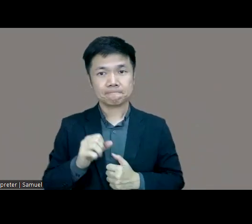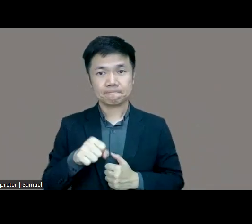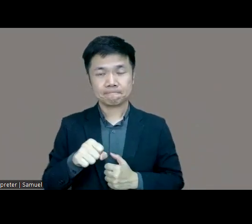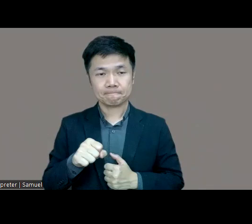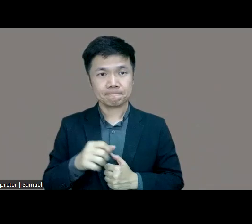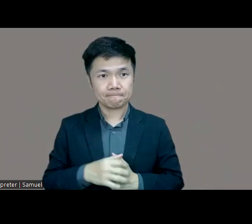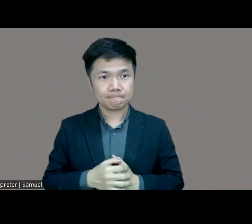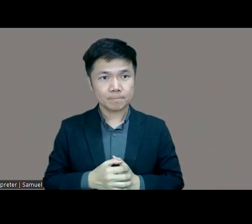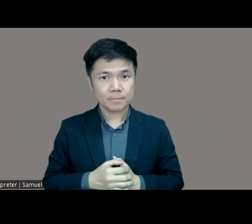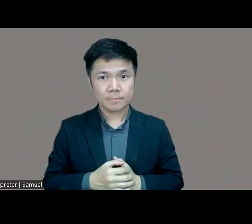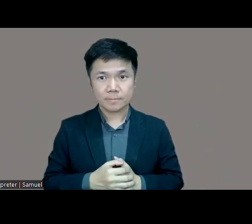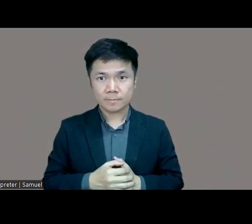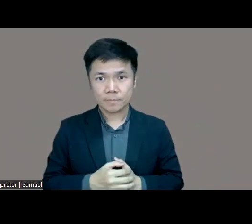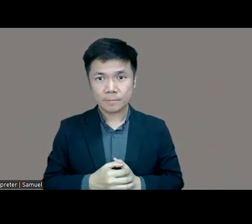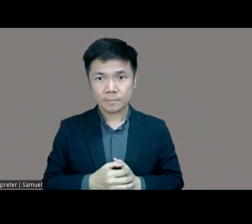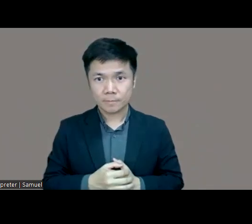Merci.